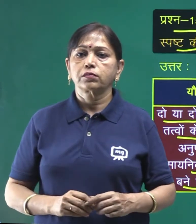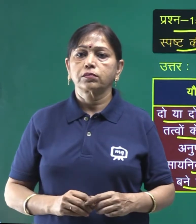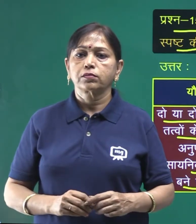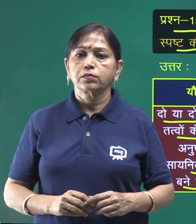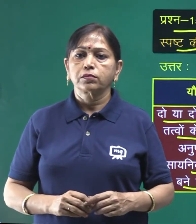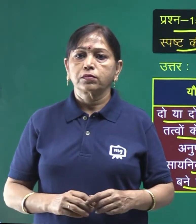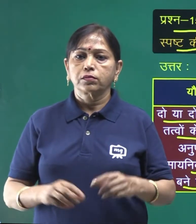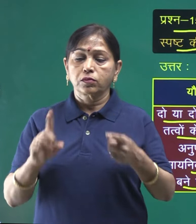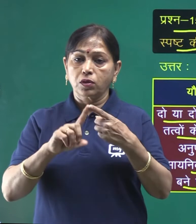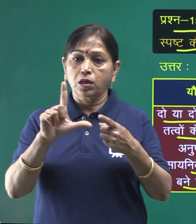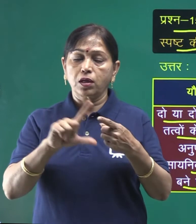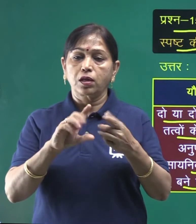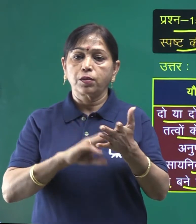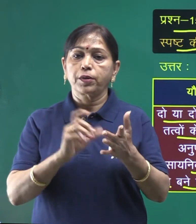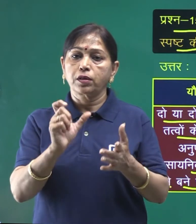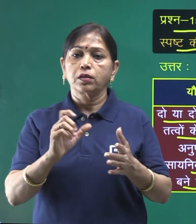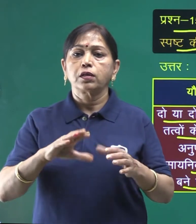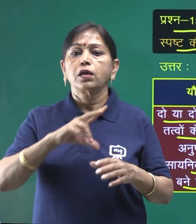तत्व या यौगिकों को